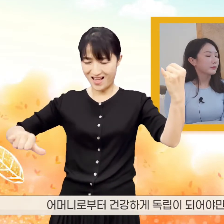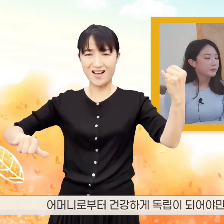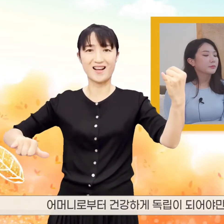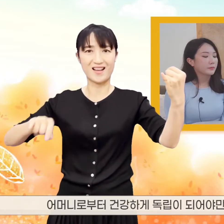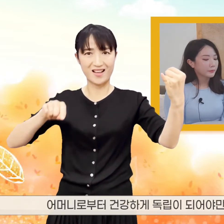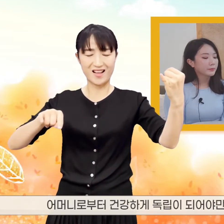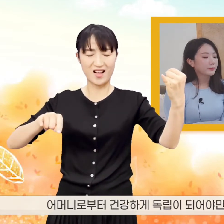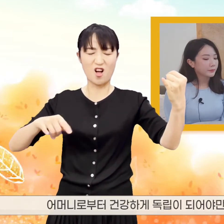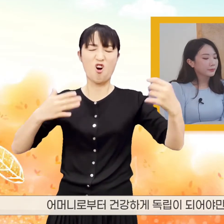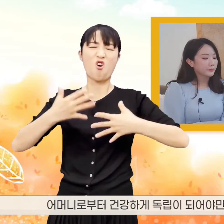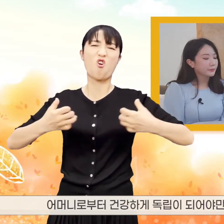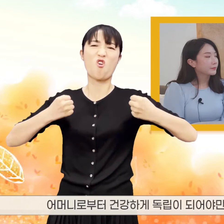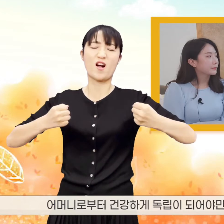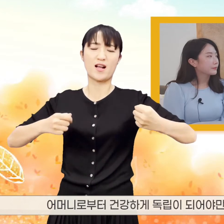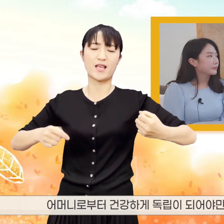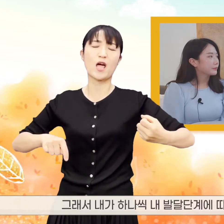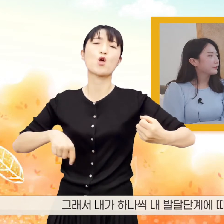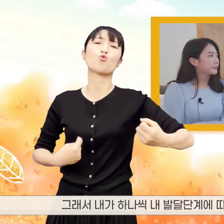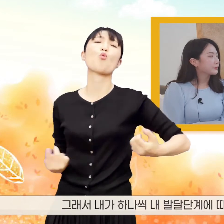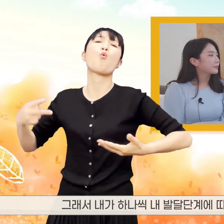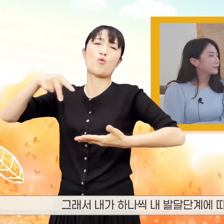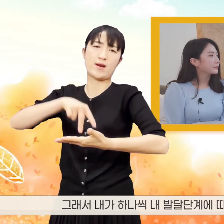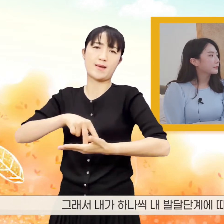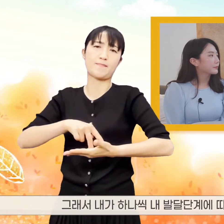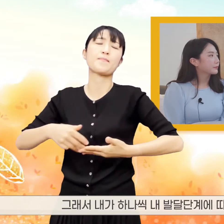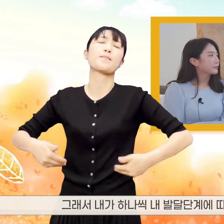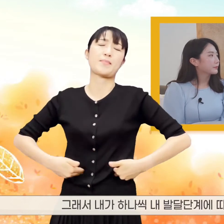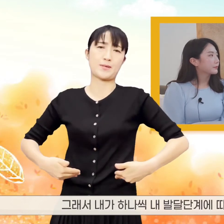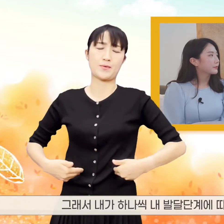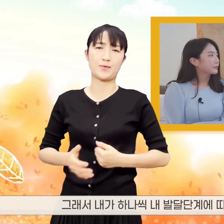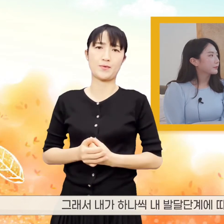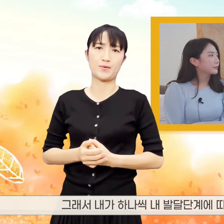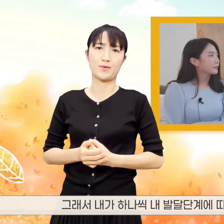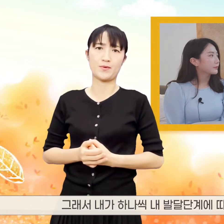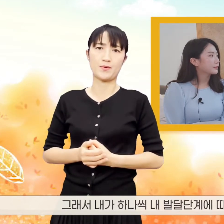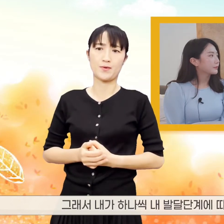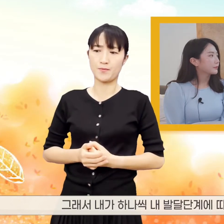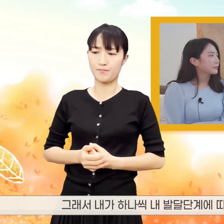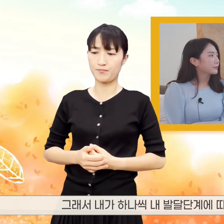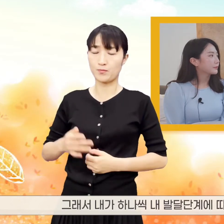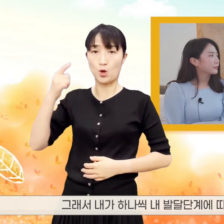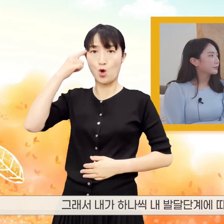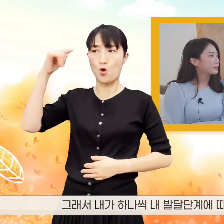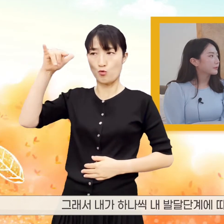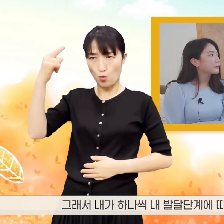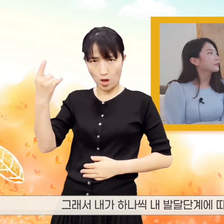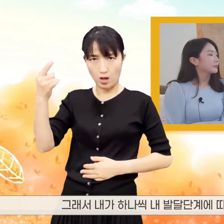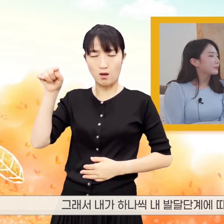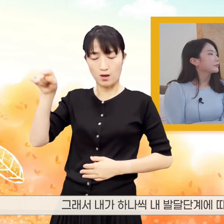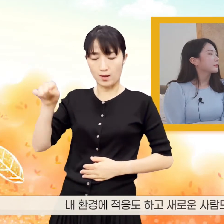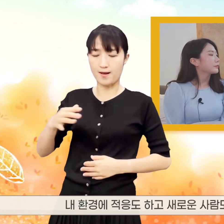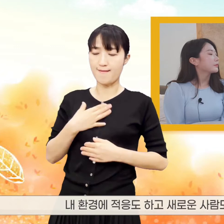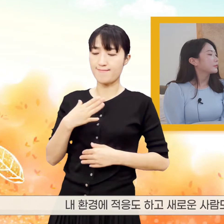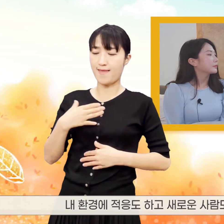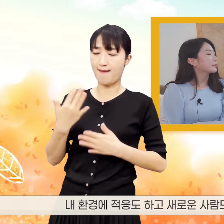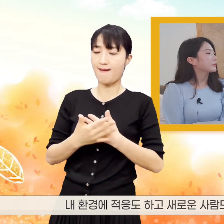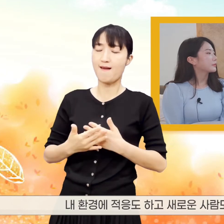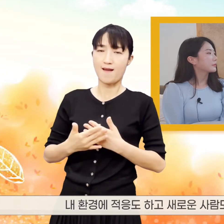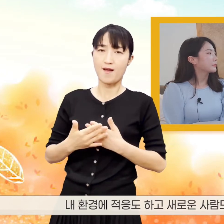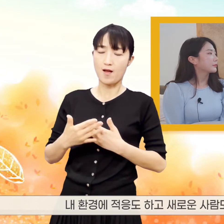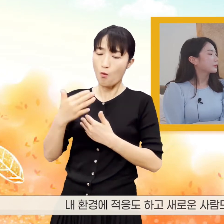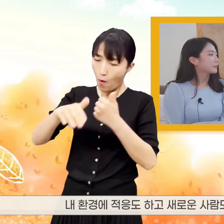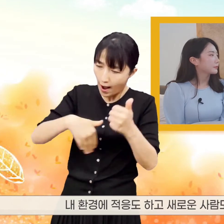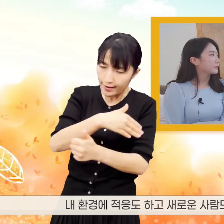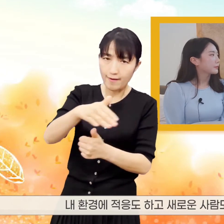되어야만 이제는 내가 되는 거죠. 그래서 내가 하나씩 내 발달 단계에 따라서 발달도 하고 내 환경에